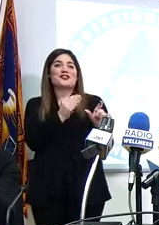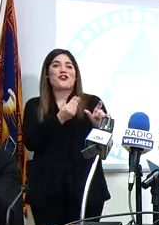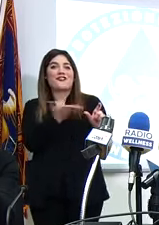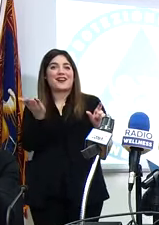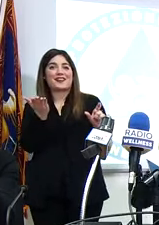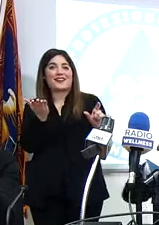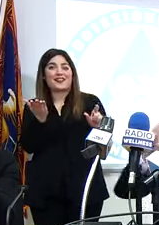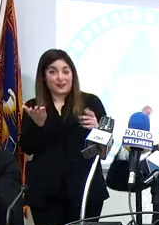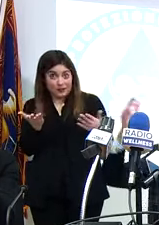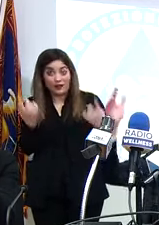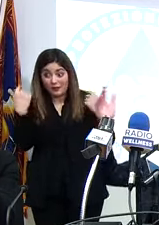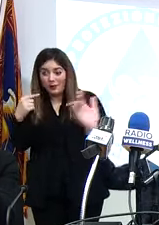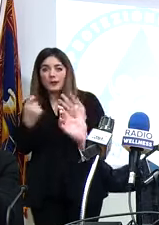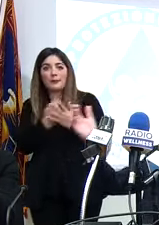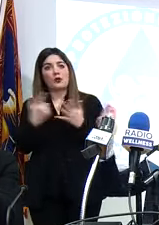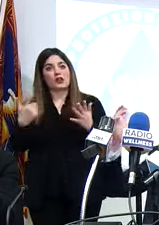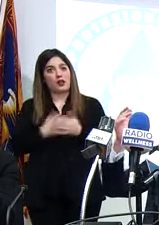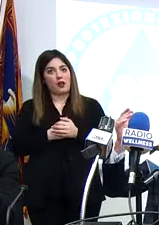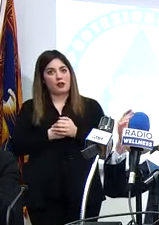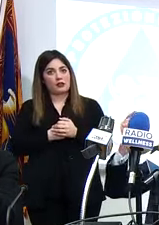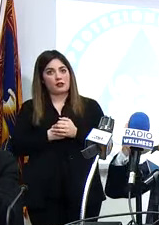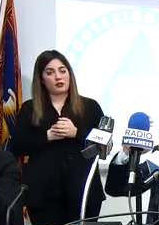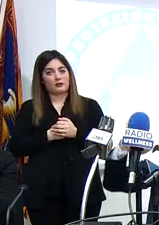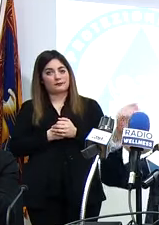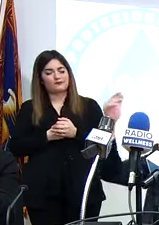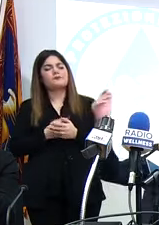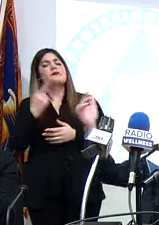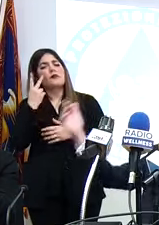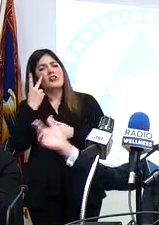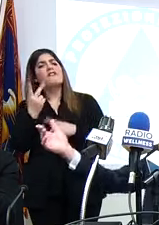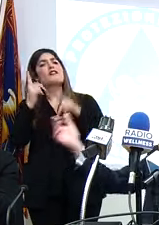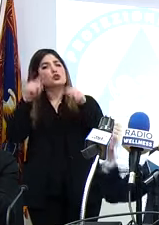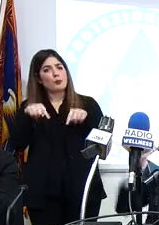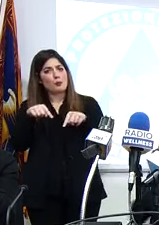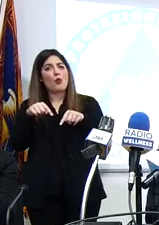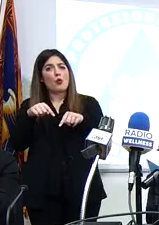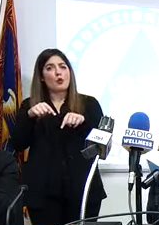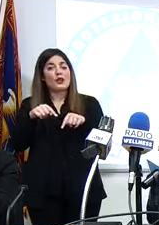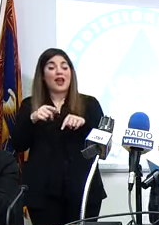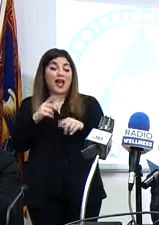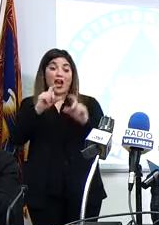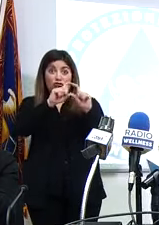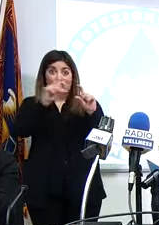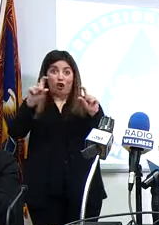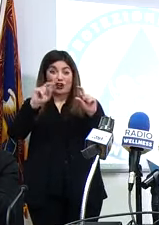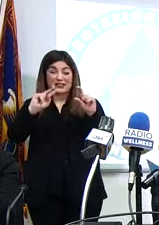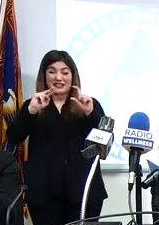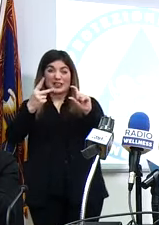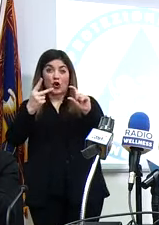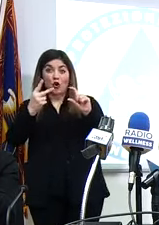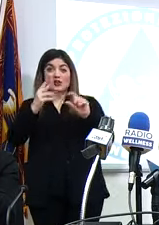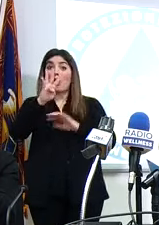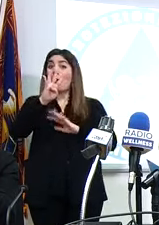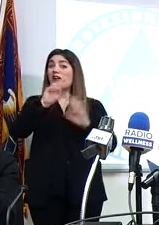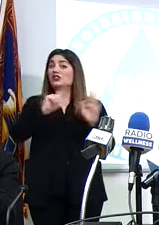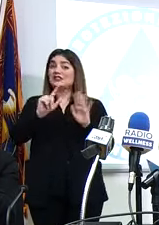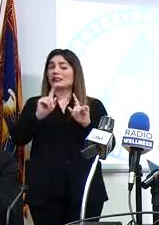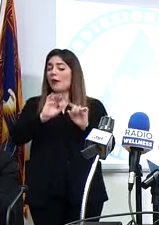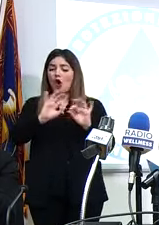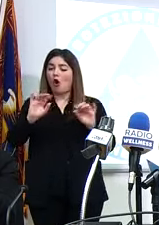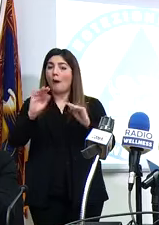che anche schedulando più in là, cioè posponendo la seconda dose invece che a 4 settimane più avanti,